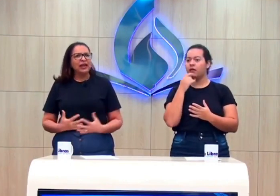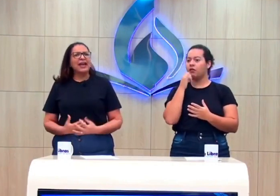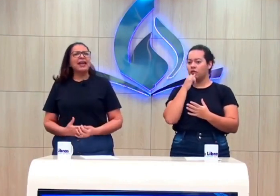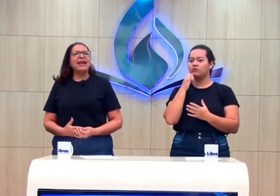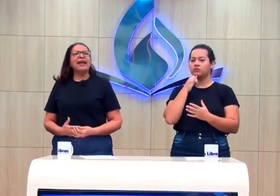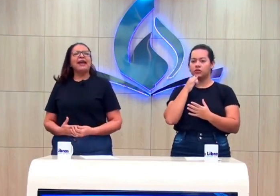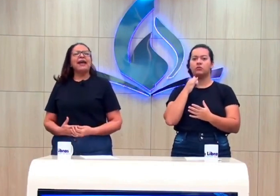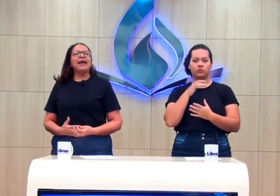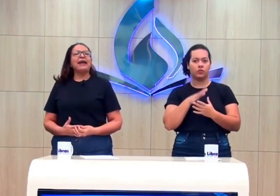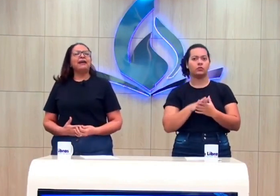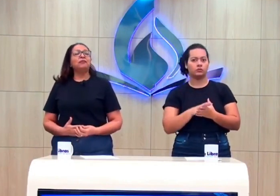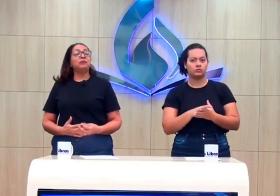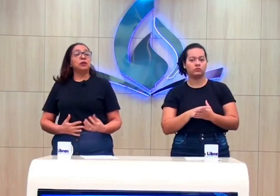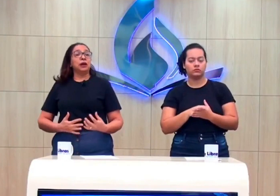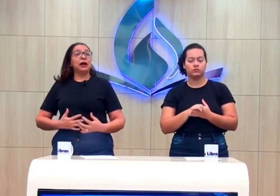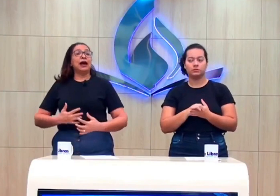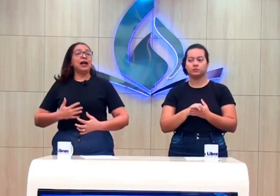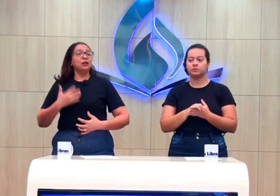nisso,